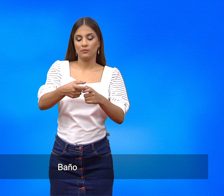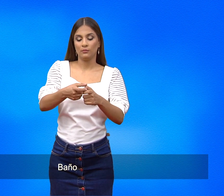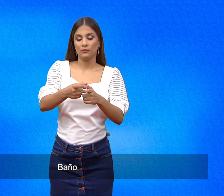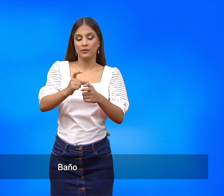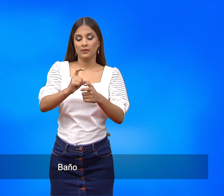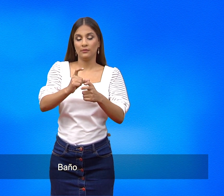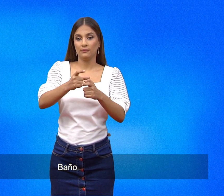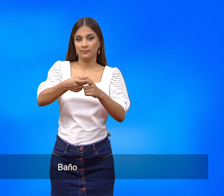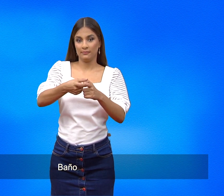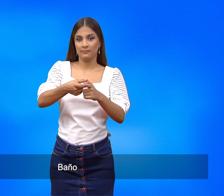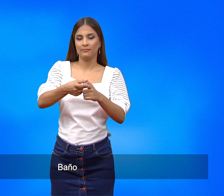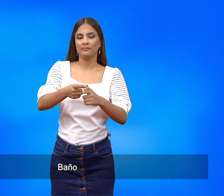baño